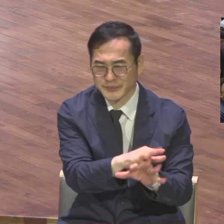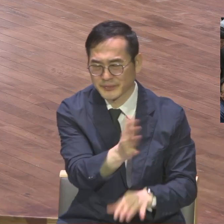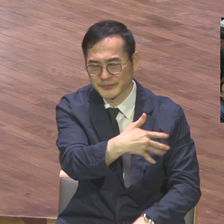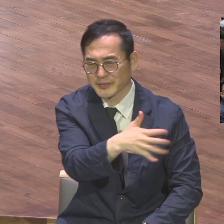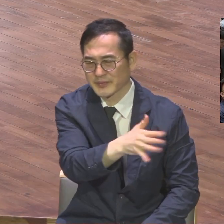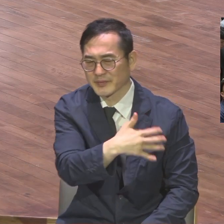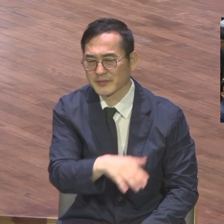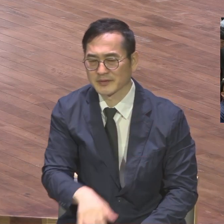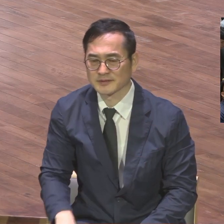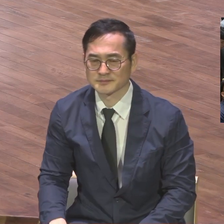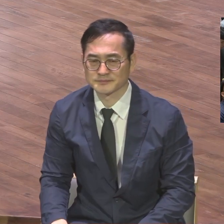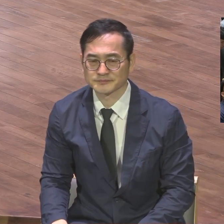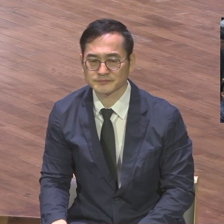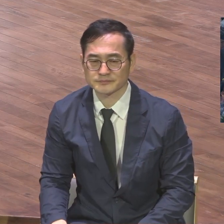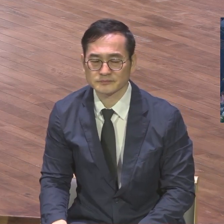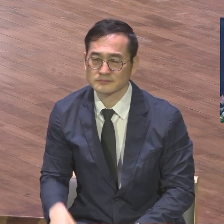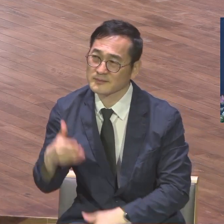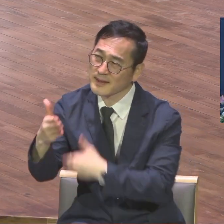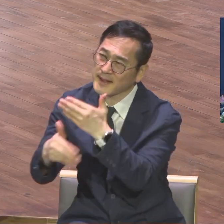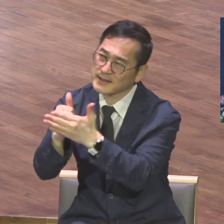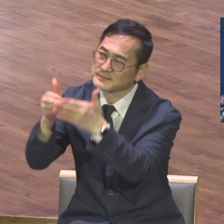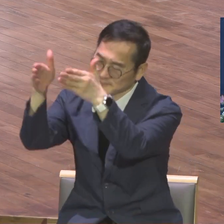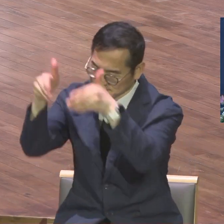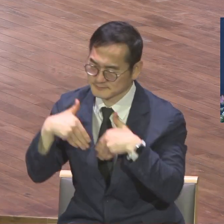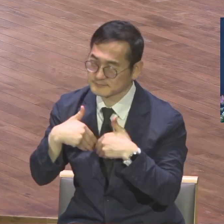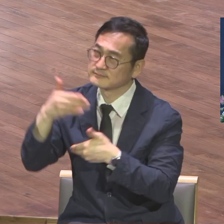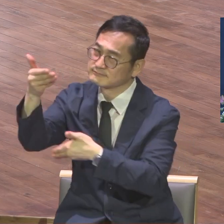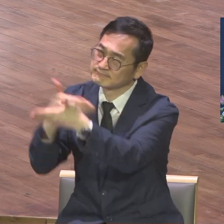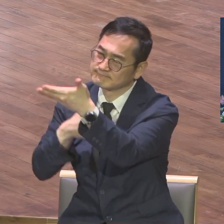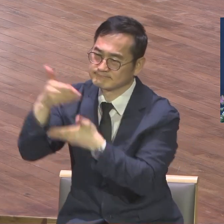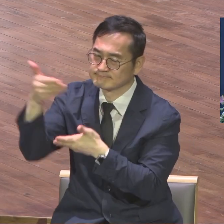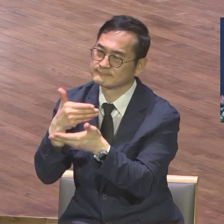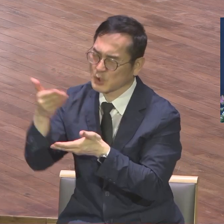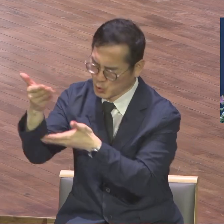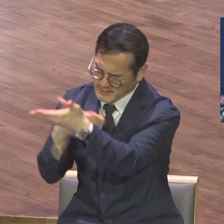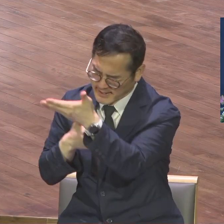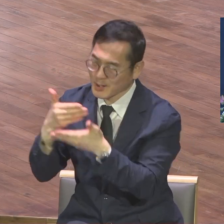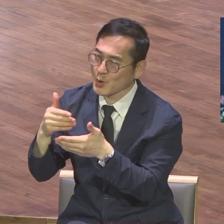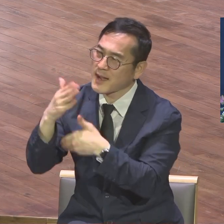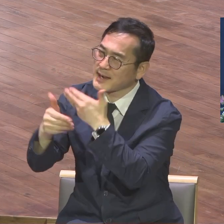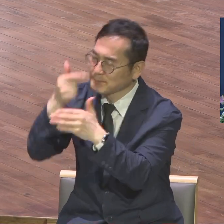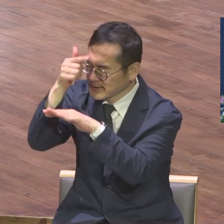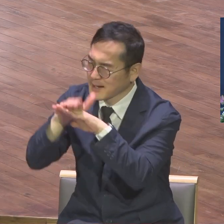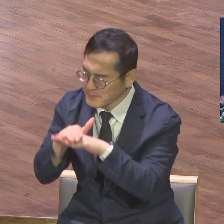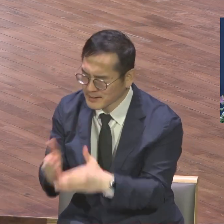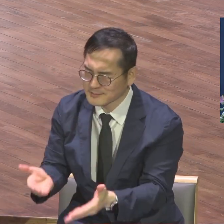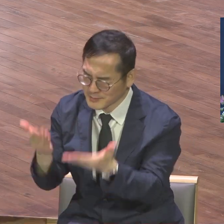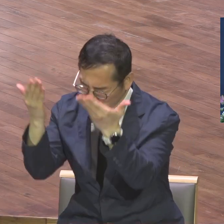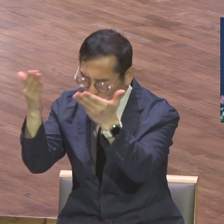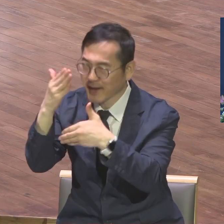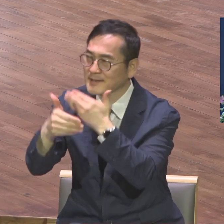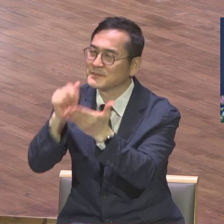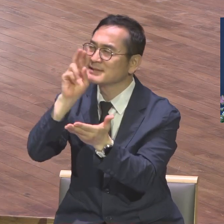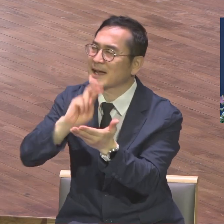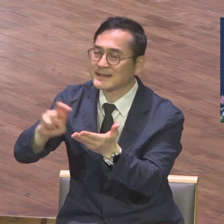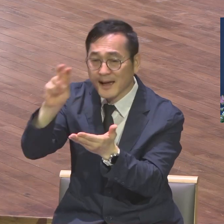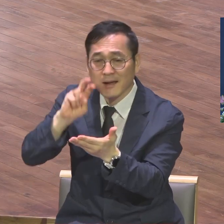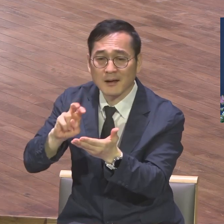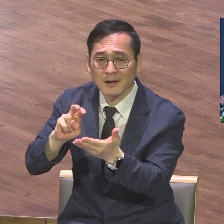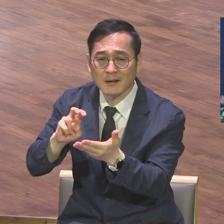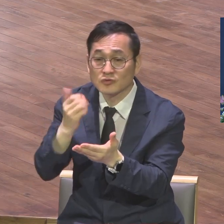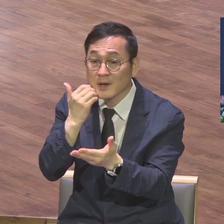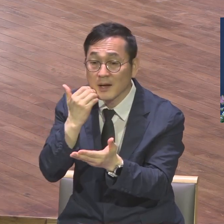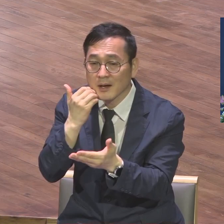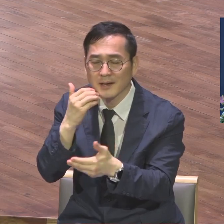교제하도록. 그러면서 하나님을 영화롭게 할 수 있는 특권, 하나님을 예배할 수 있는 특권, 하나님을 찬양할 수 있는 특권